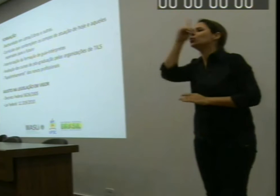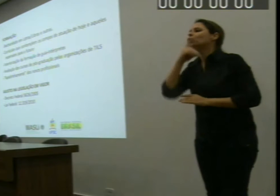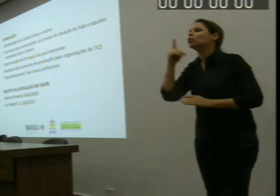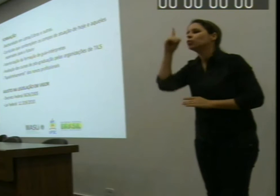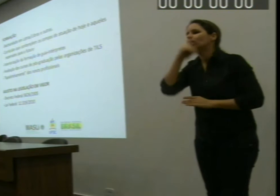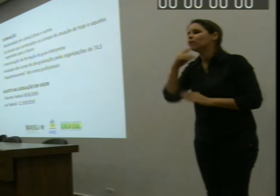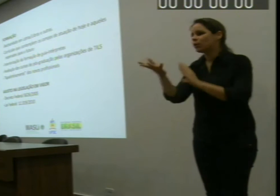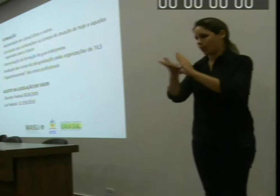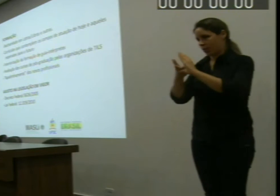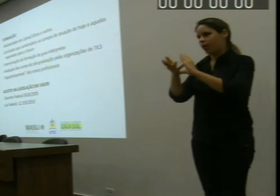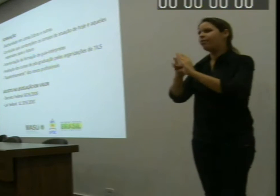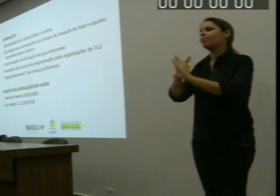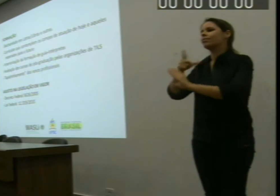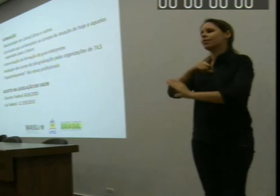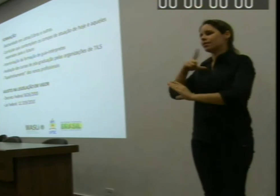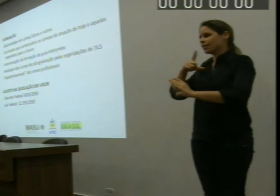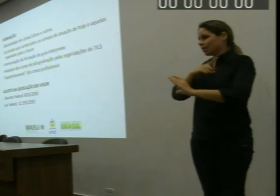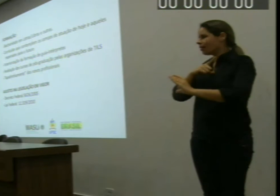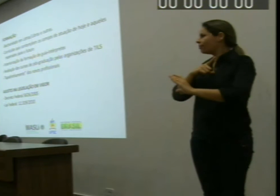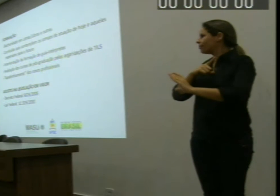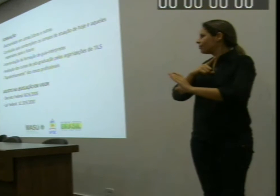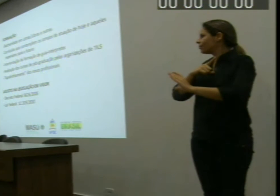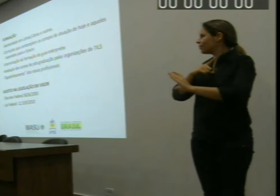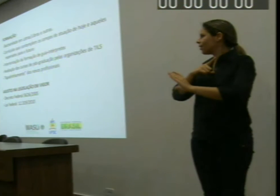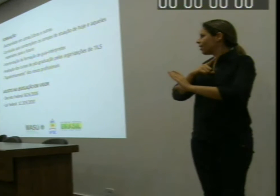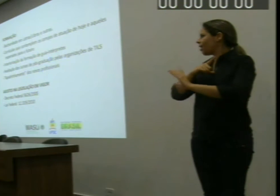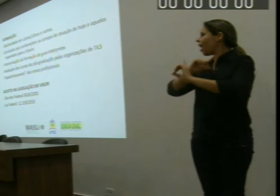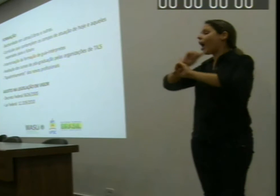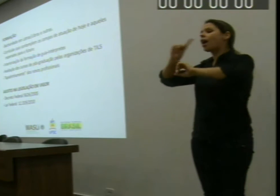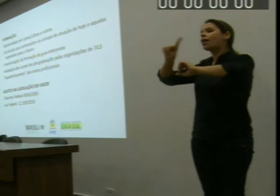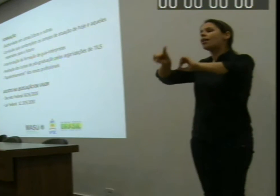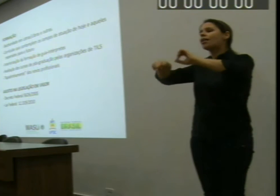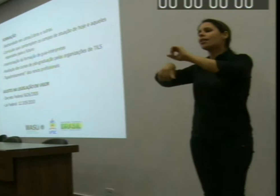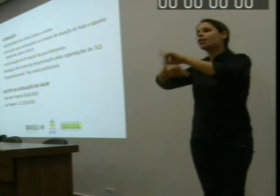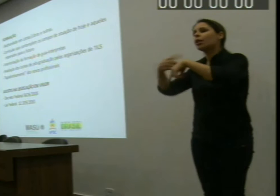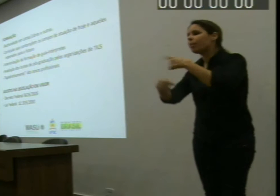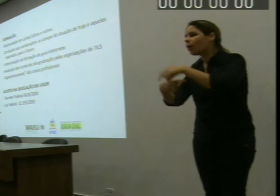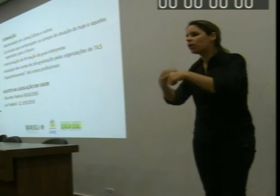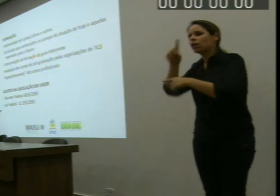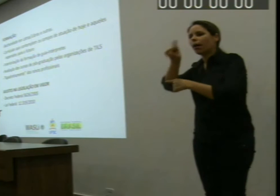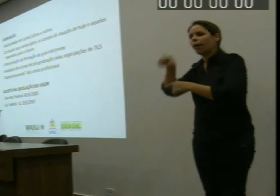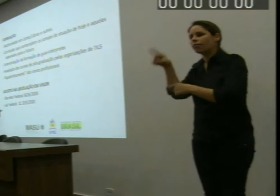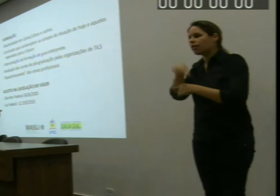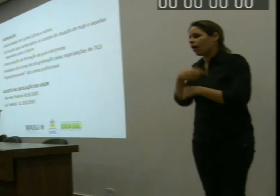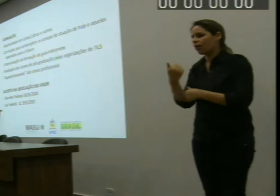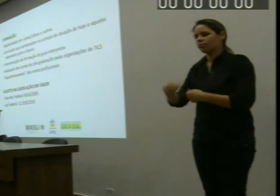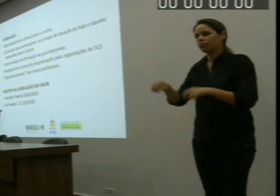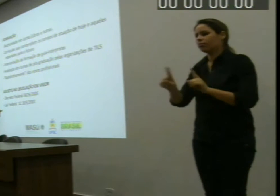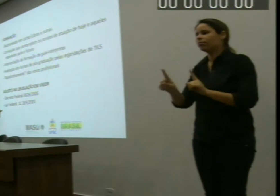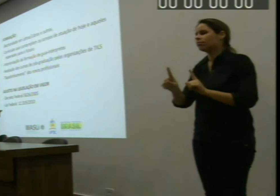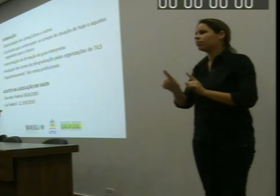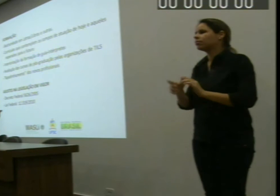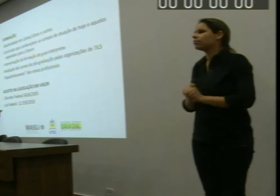pró libras passa a ser inválido no ano que